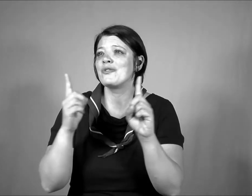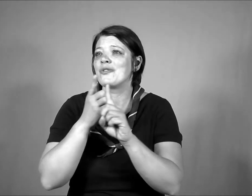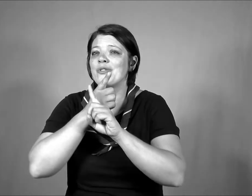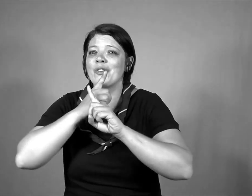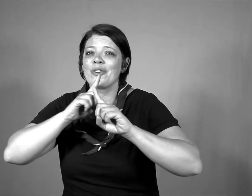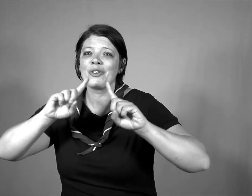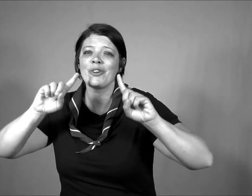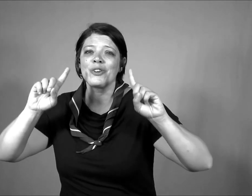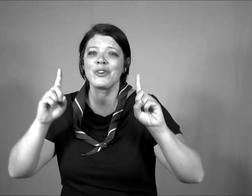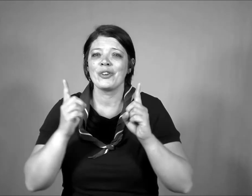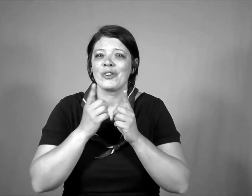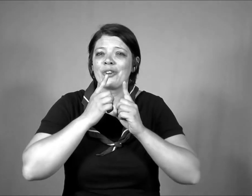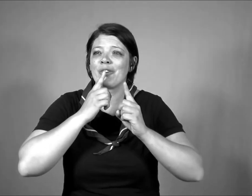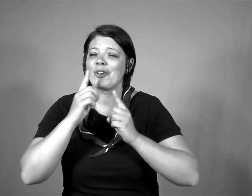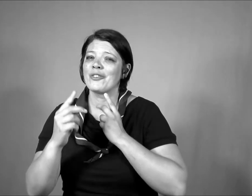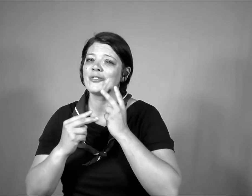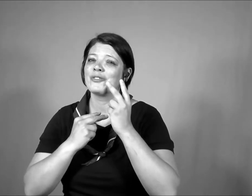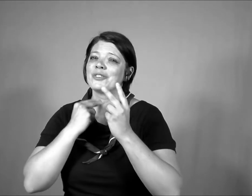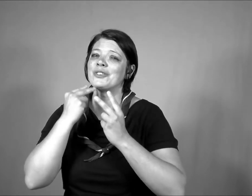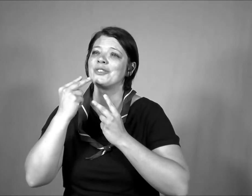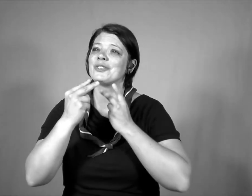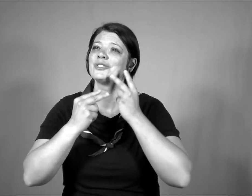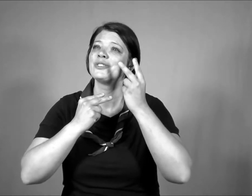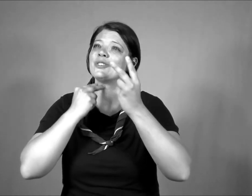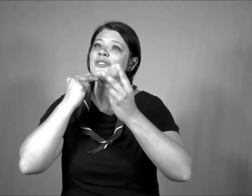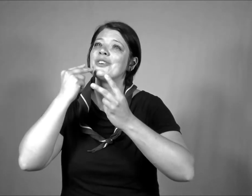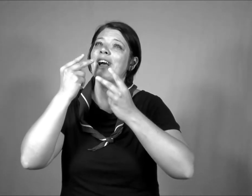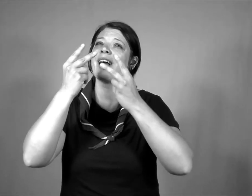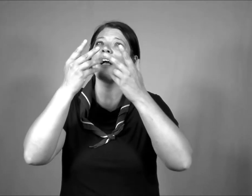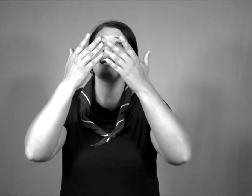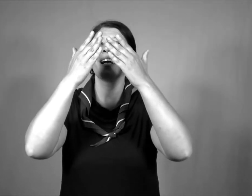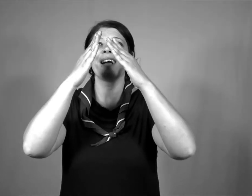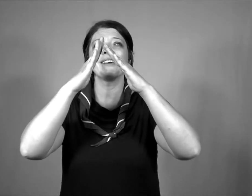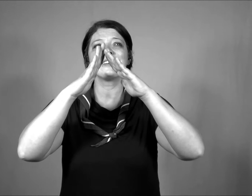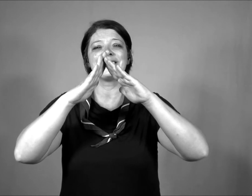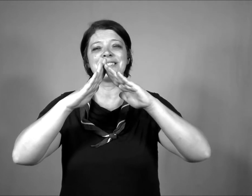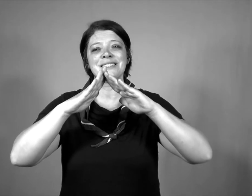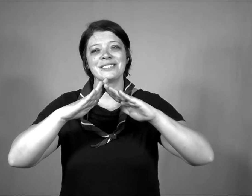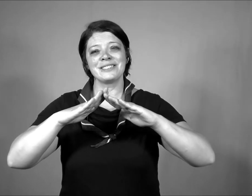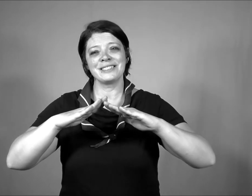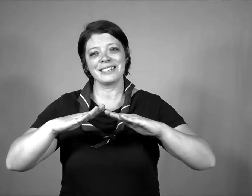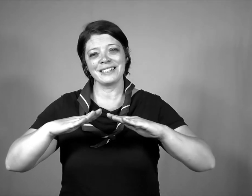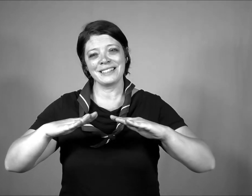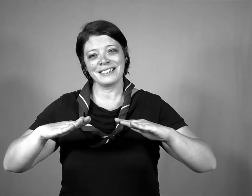Chant s'élève dans l'air du soir calme et serein.